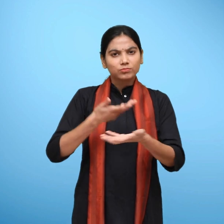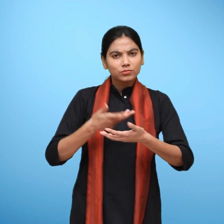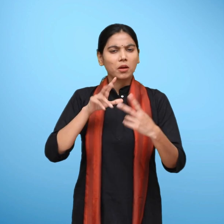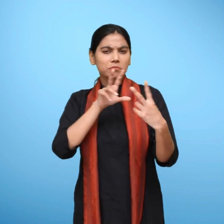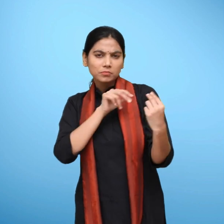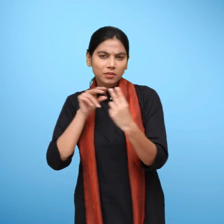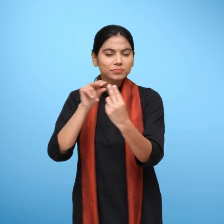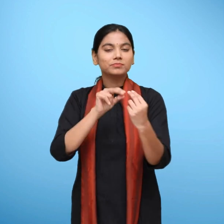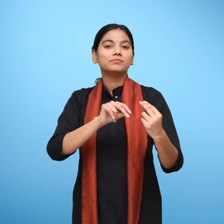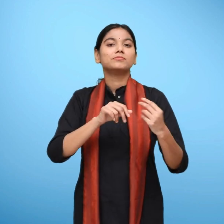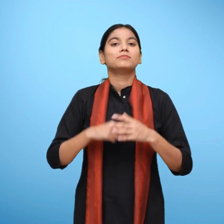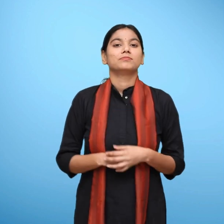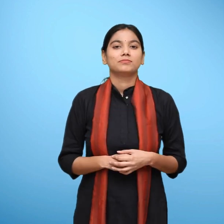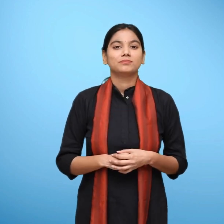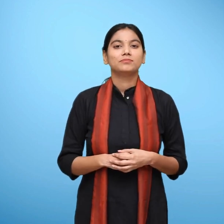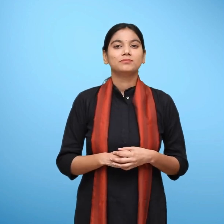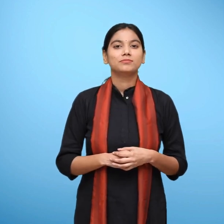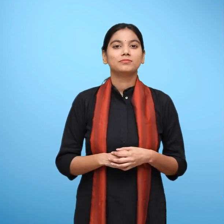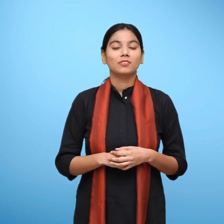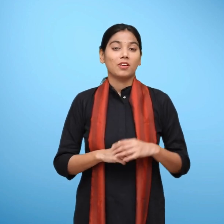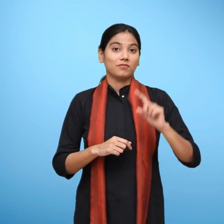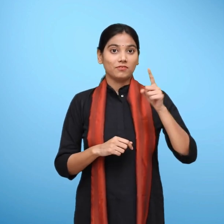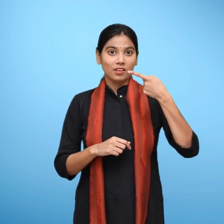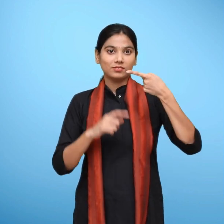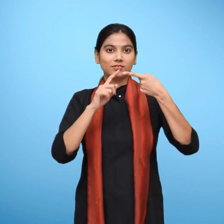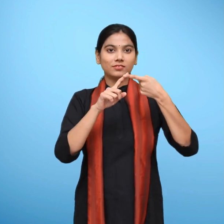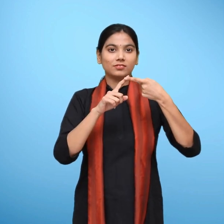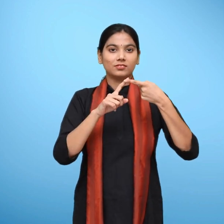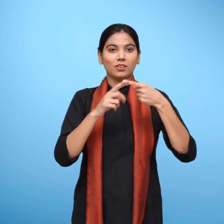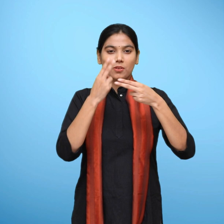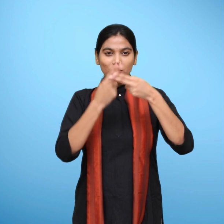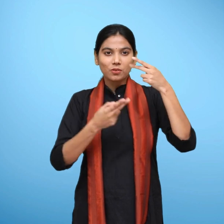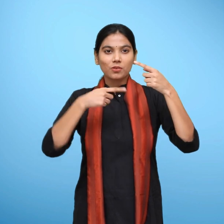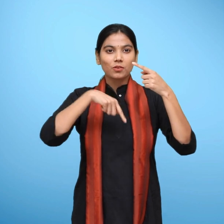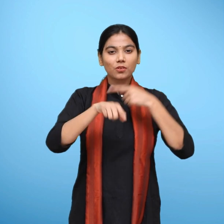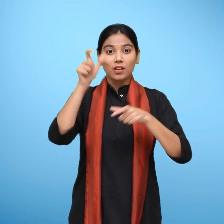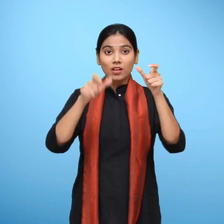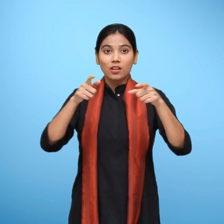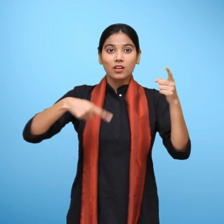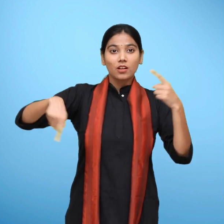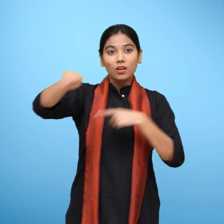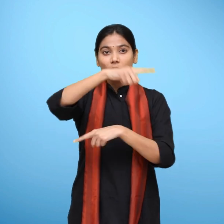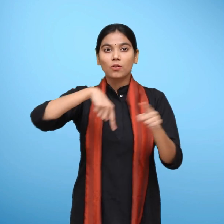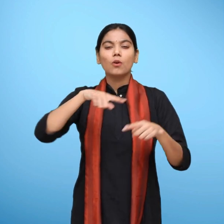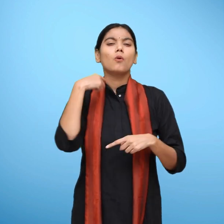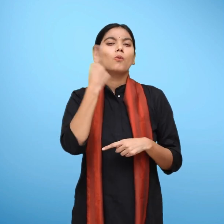के लिए एक इस कहानी में कौन-कौन है